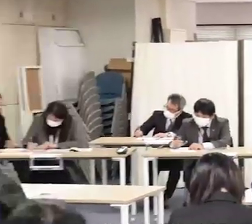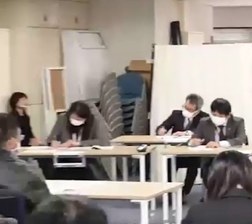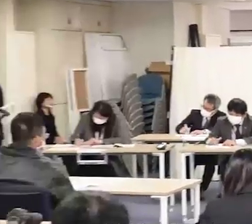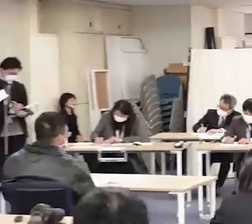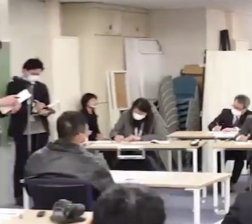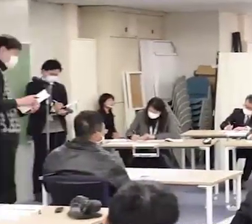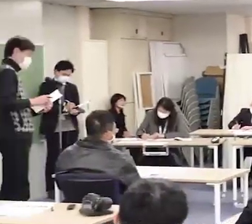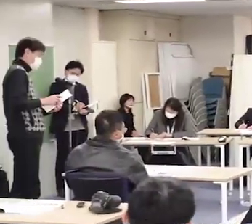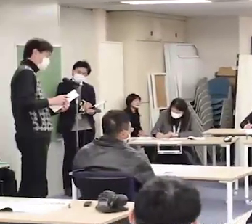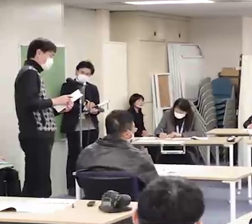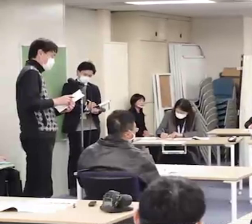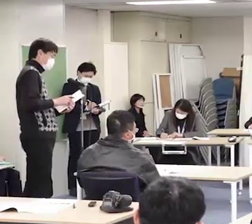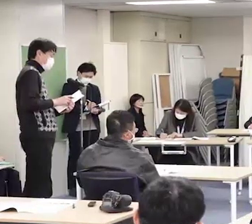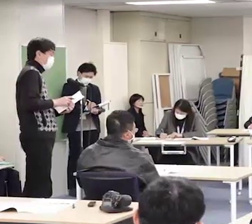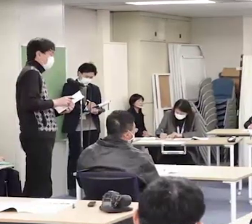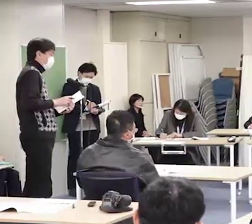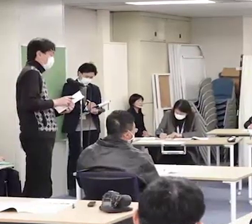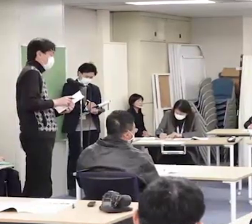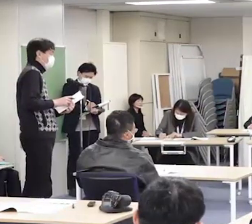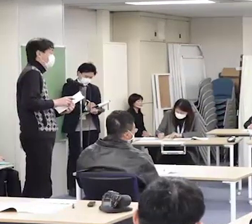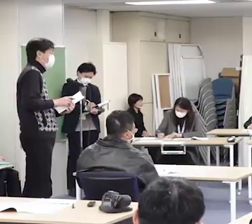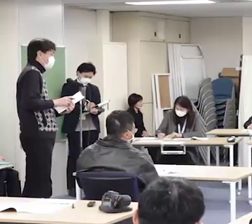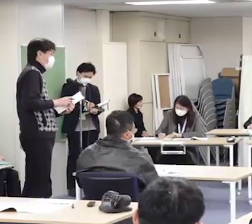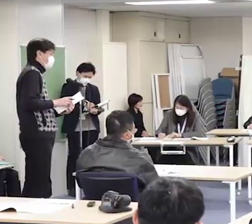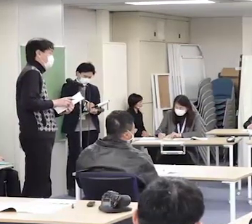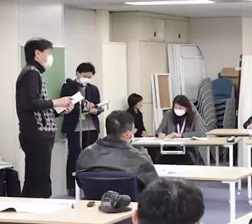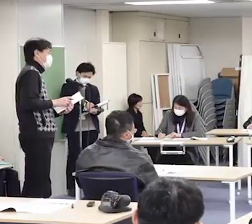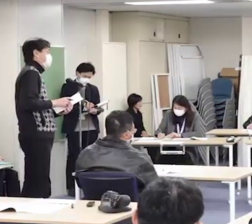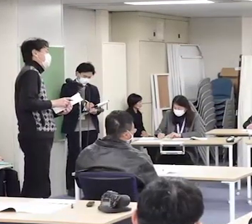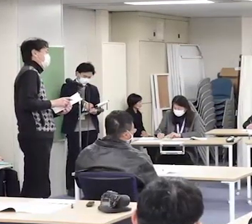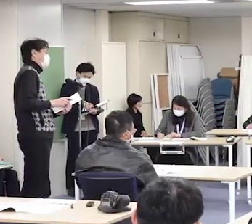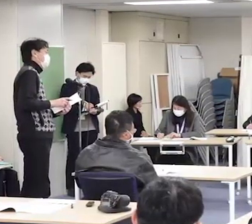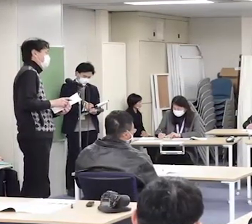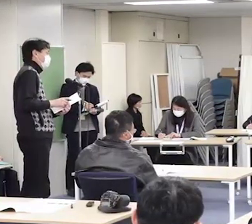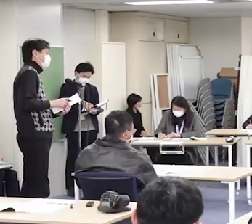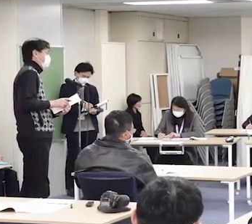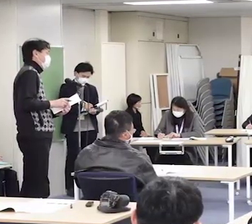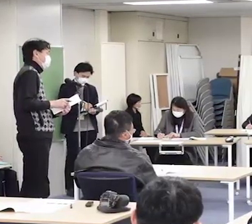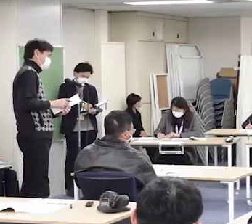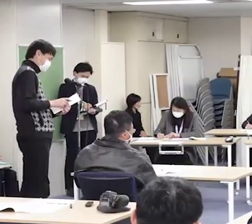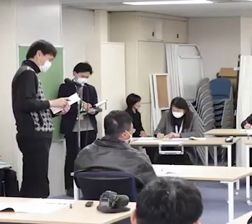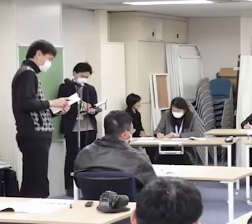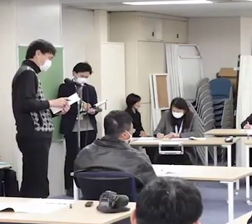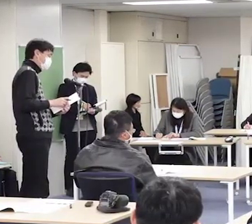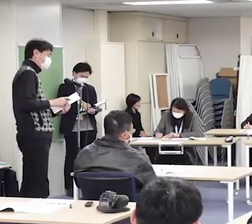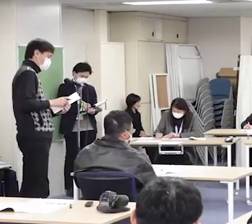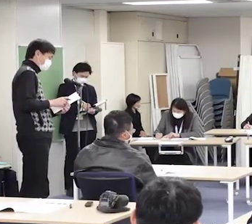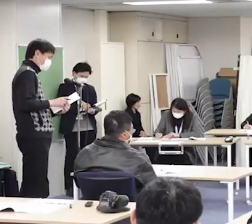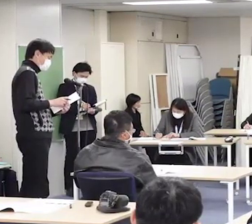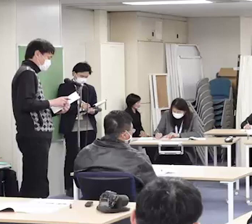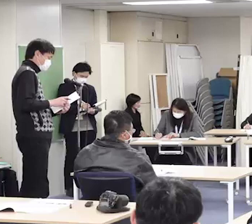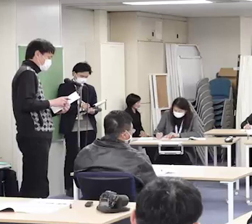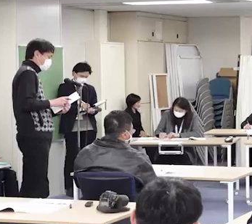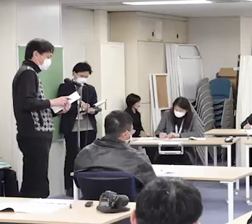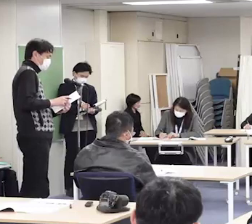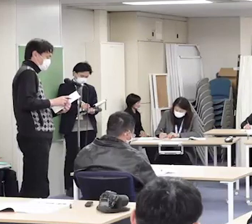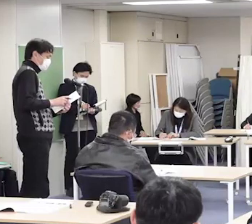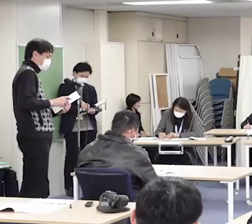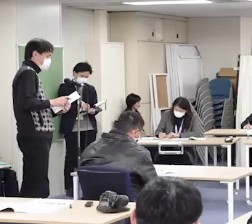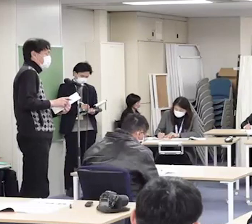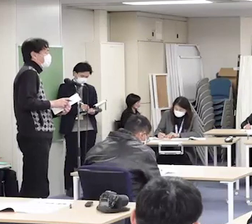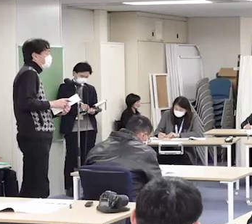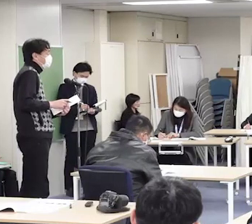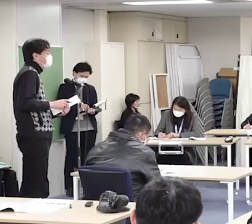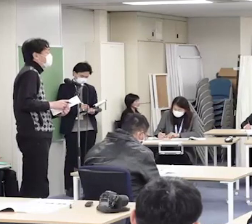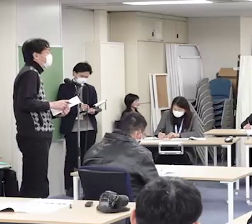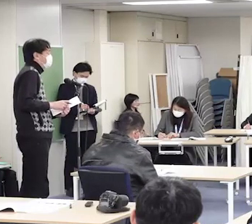ですけども、市議会の方では、局長の方が従来通りの対応を続けるというふうに発言したんですけども、指摘が重いという